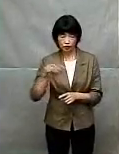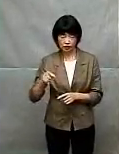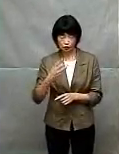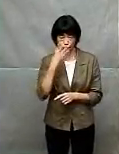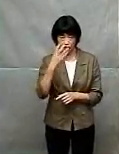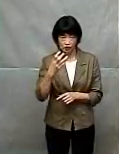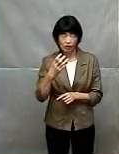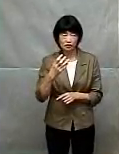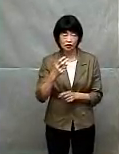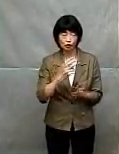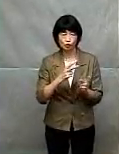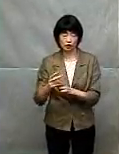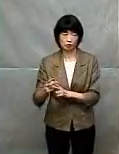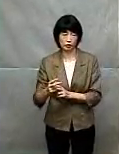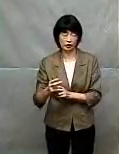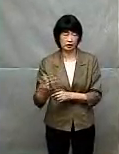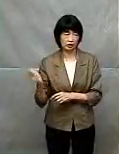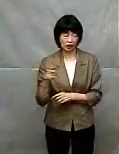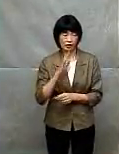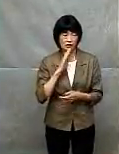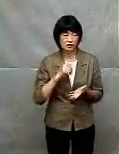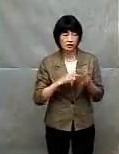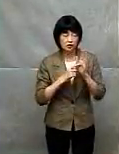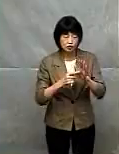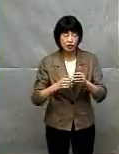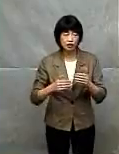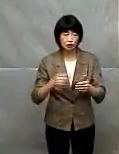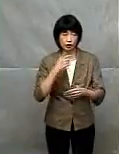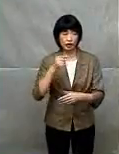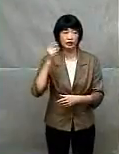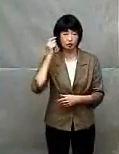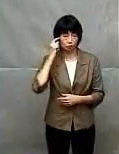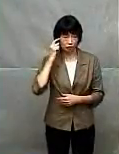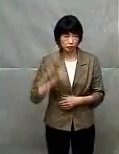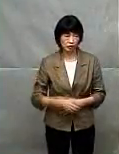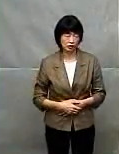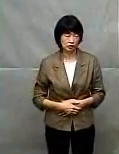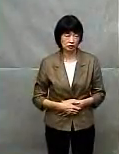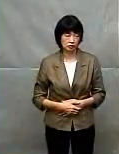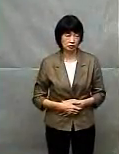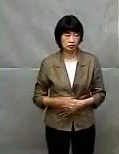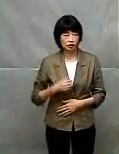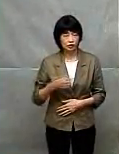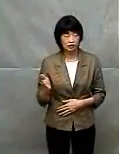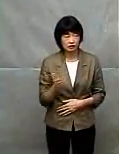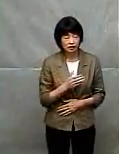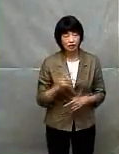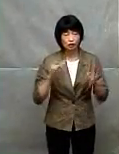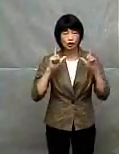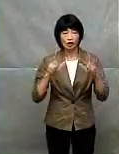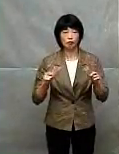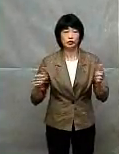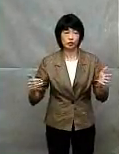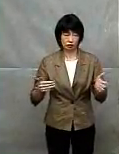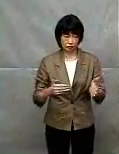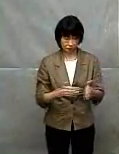みを力強く進めてまいりたいと考えております。私からは以上です。